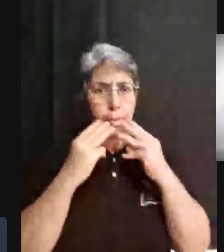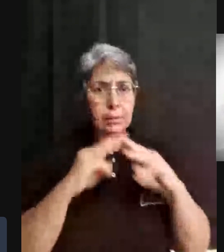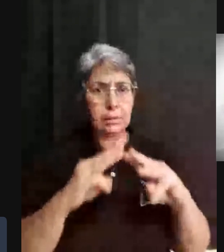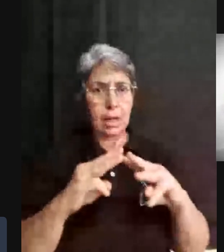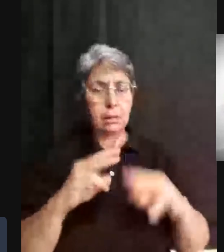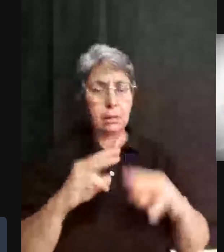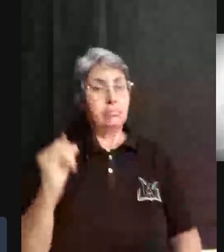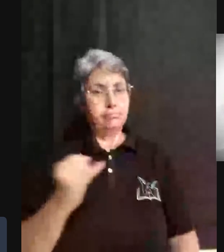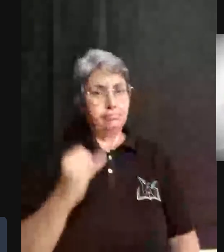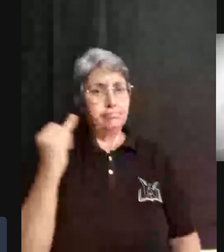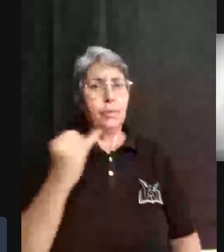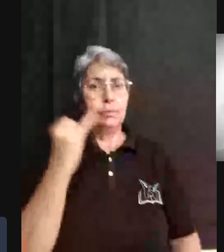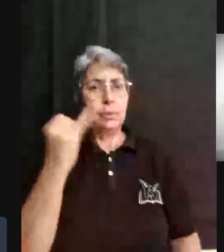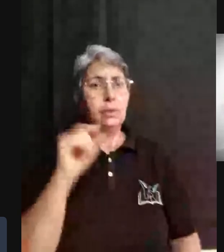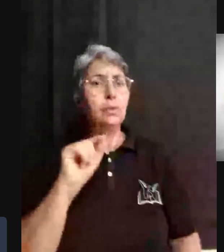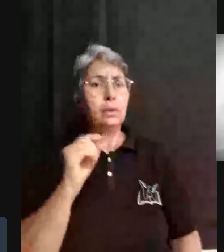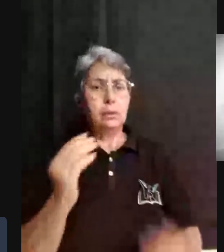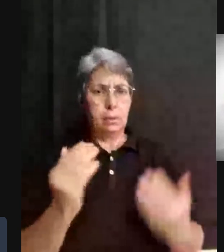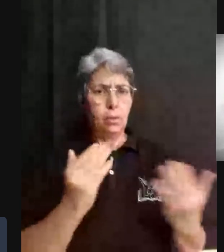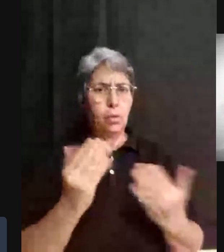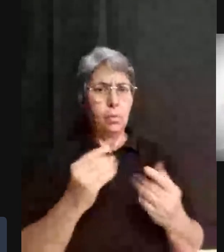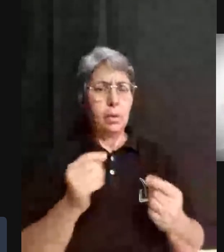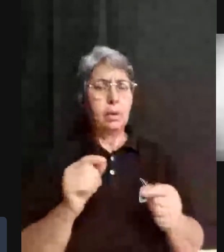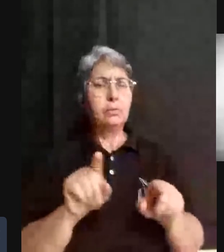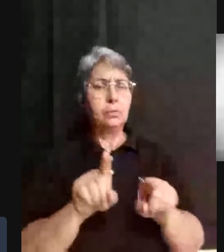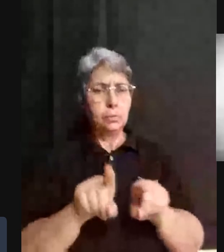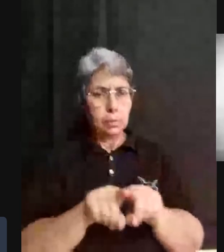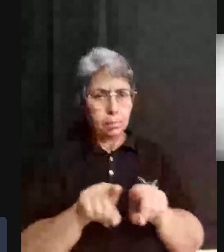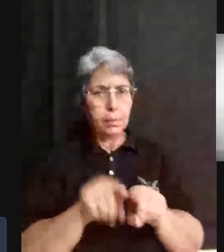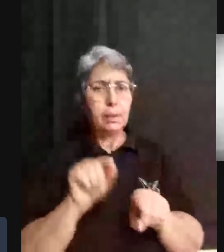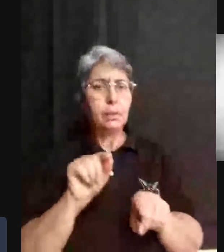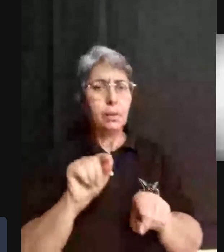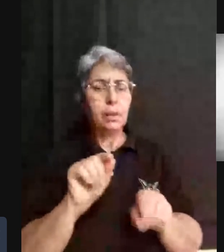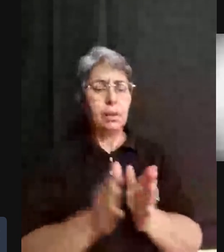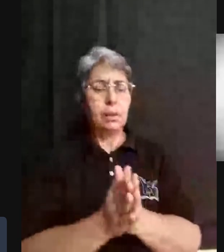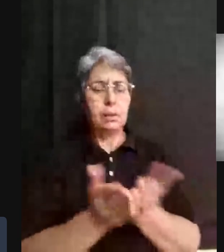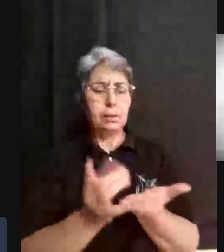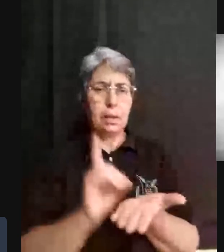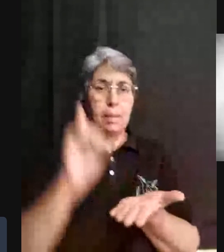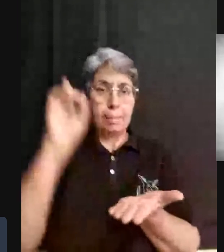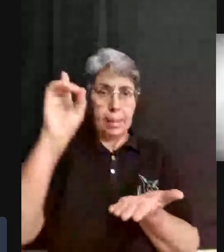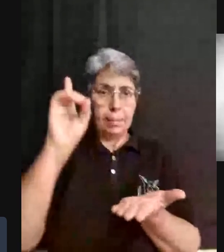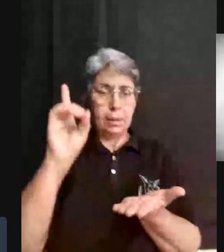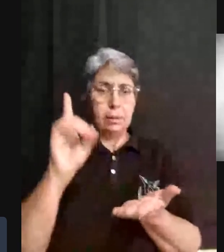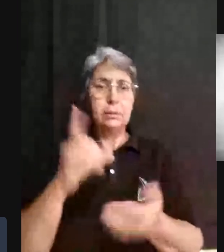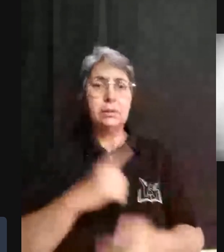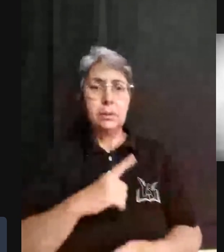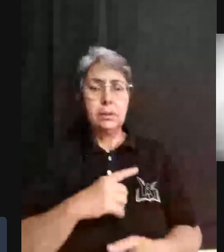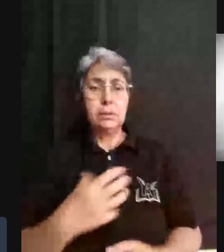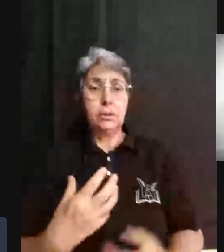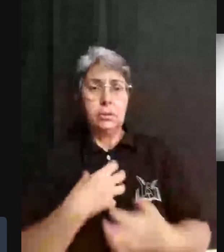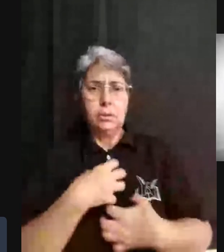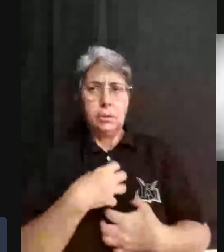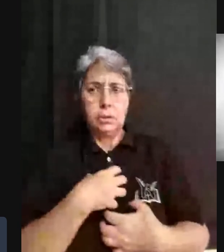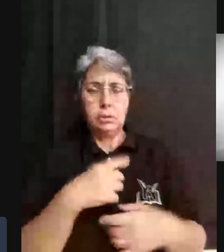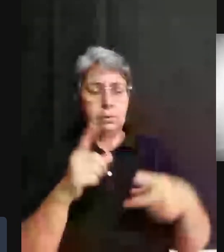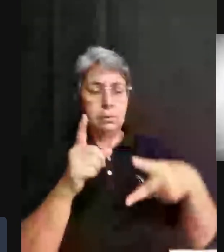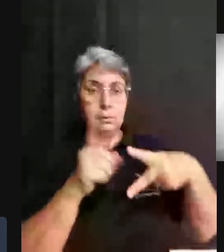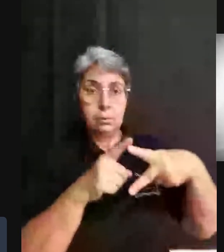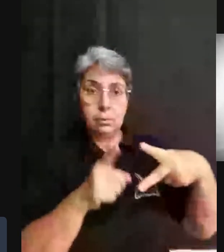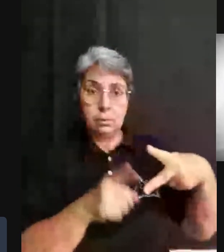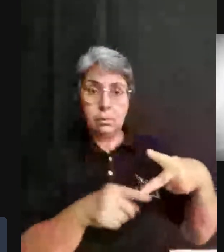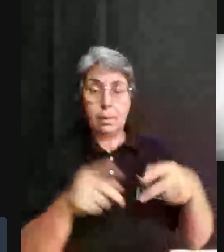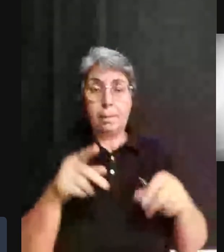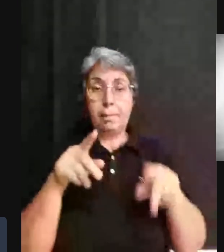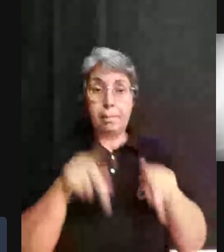nós notarmos que nós encontramos na Bíblia, na Palavra de Deus, dois tipos de reações diferentes do povo quando eles